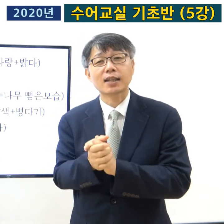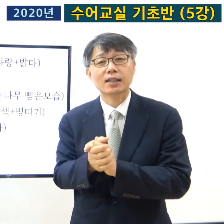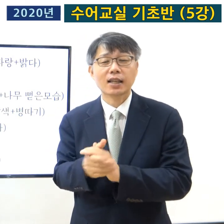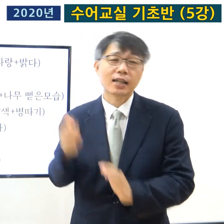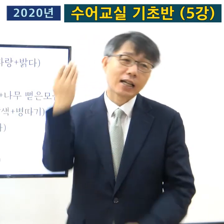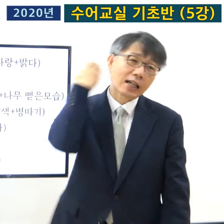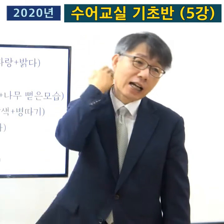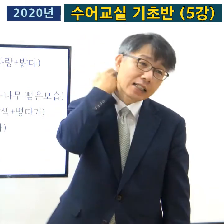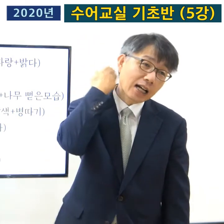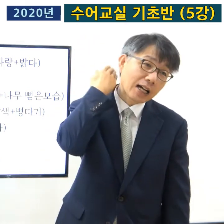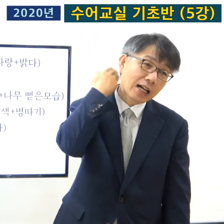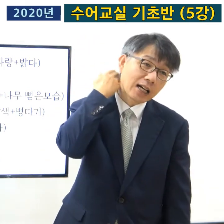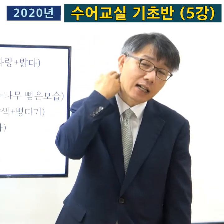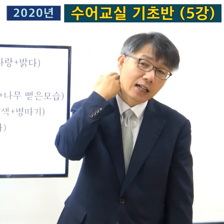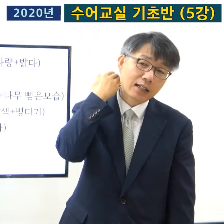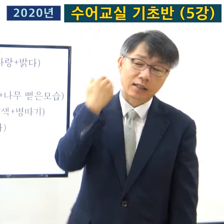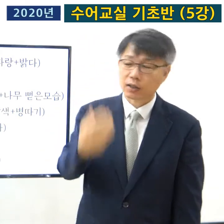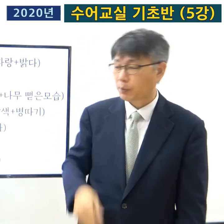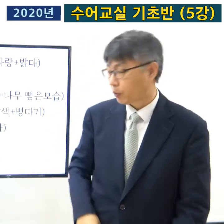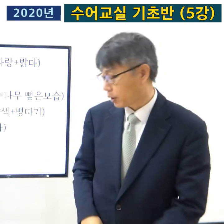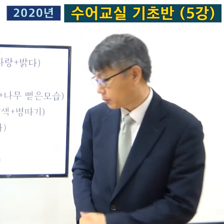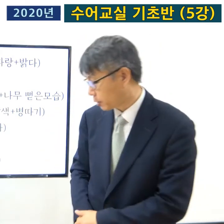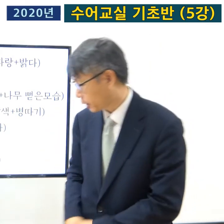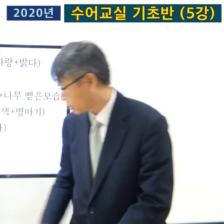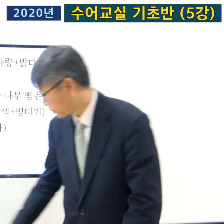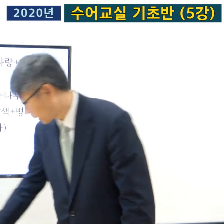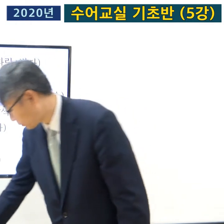할 때 가리다. 이렇게 표현하시면 되겠습니다.